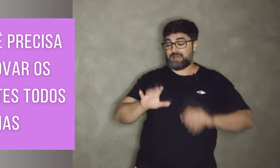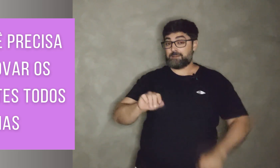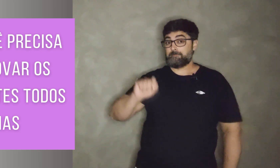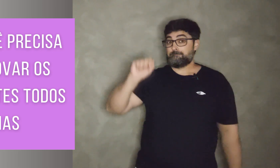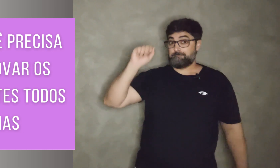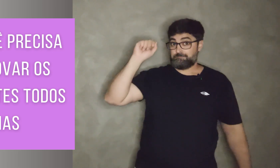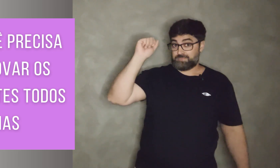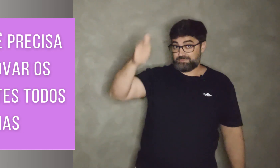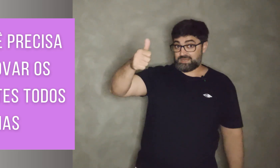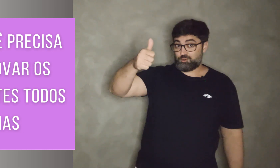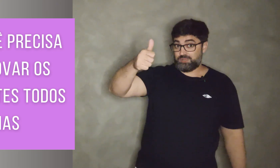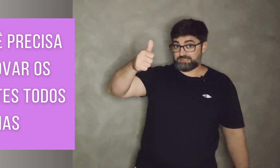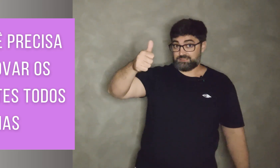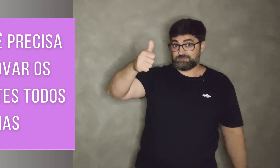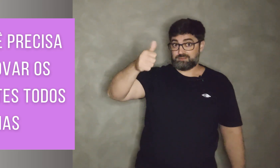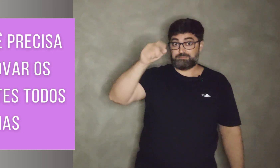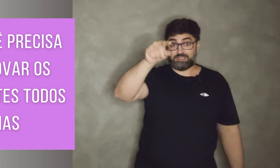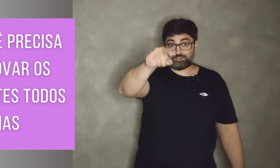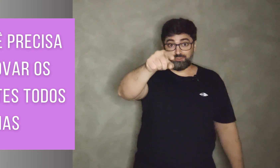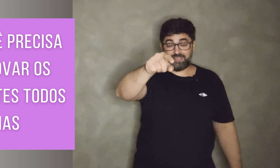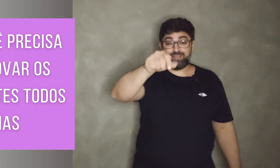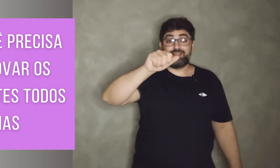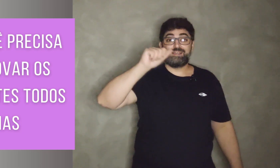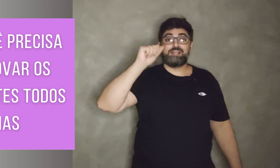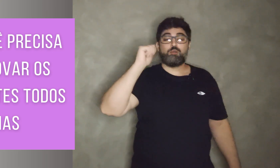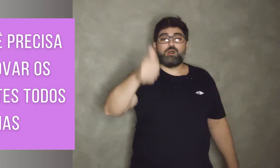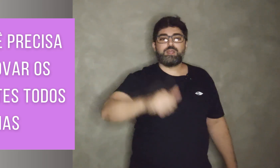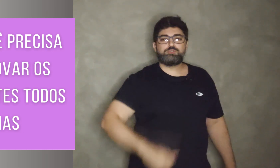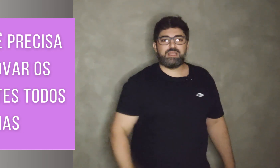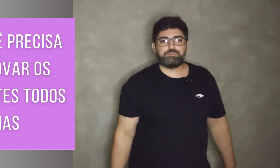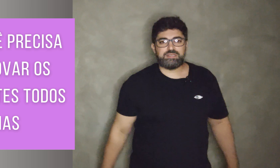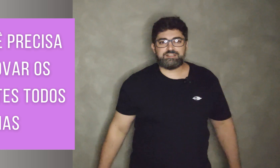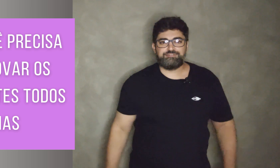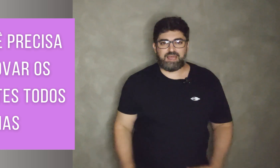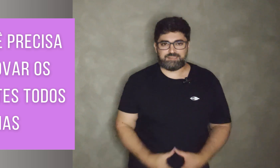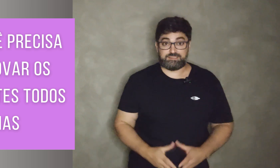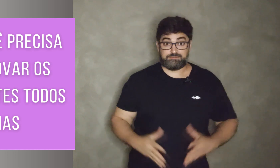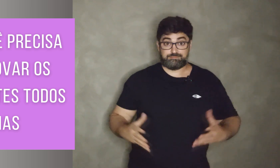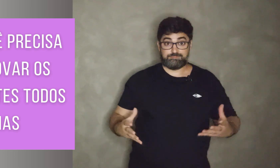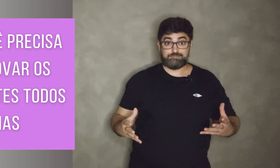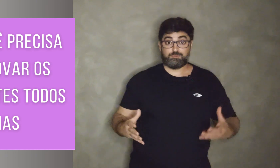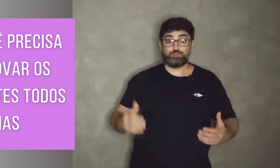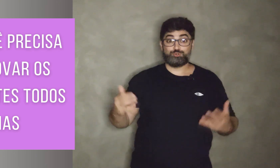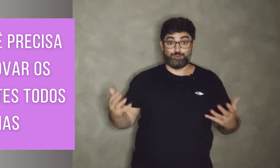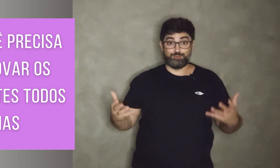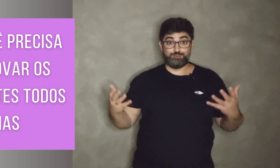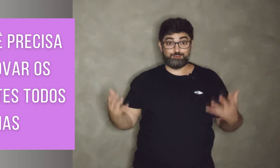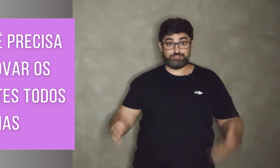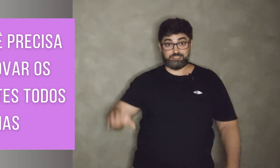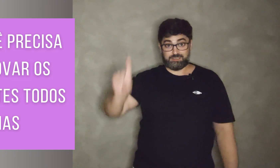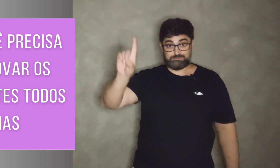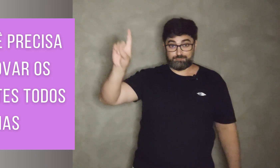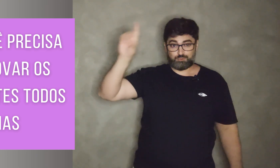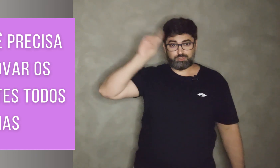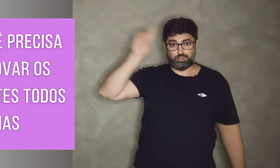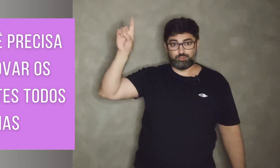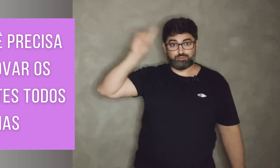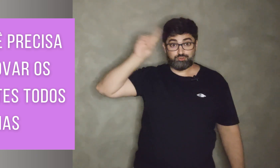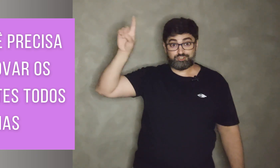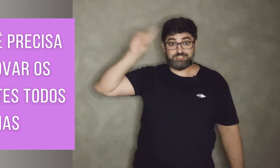lá. Primeira coisa, me ajuda aí. Qual que é o tempo dessa frase? Todo o dia. Todos os